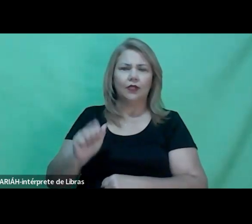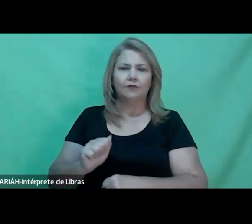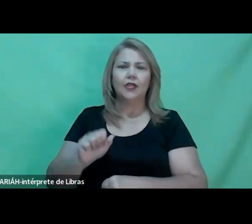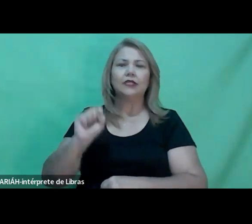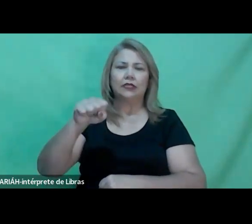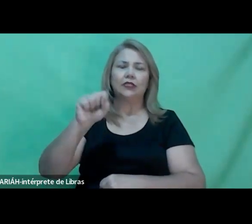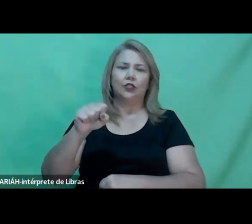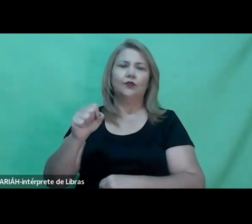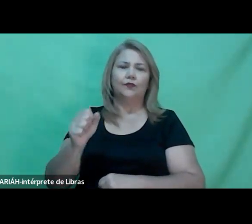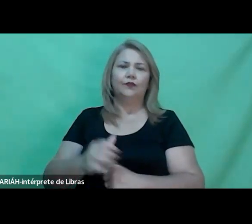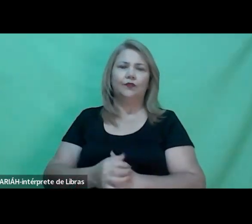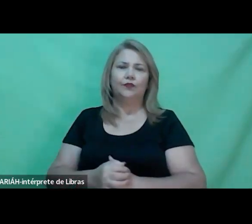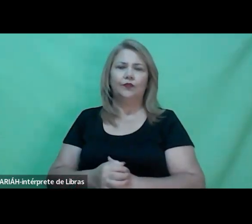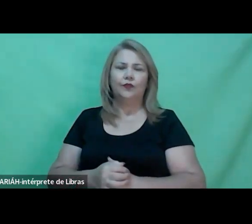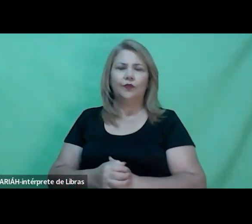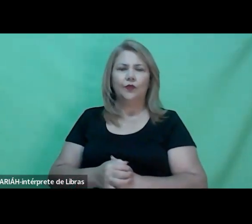sora